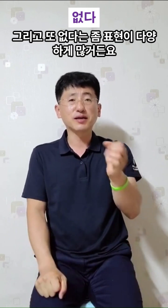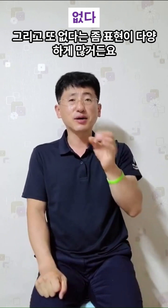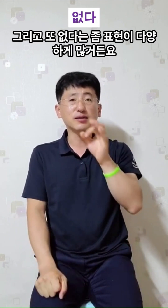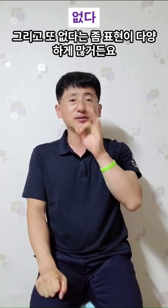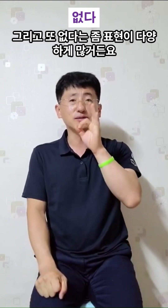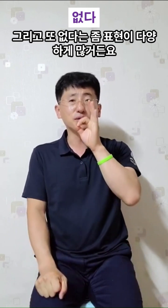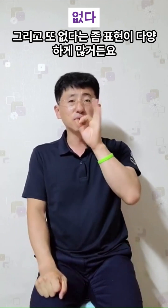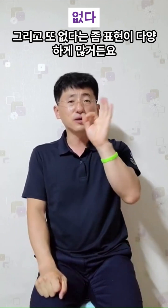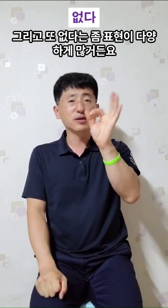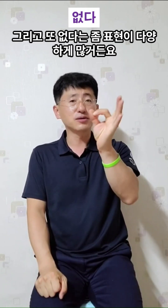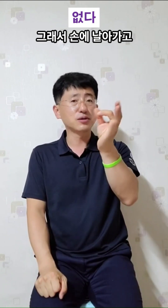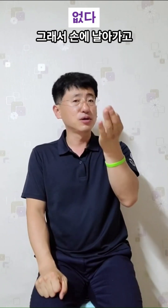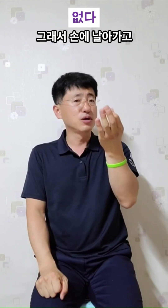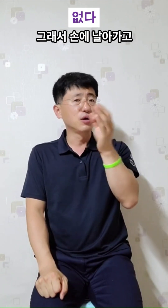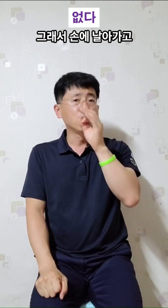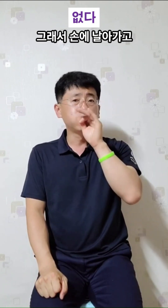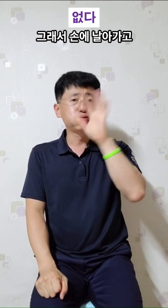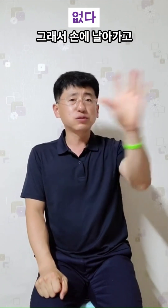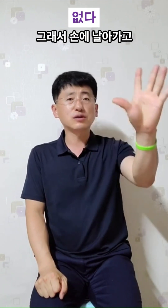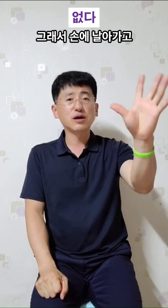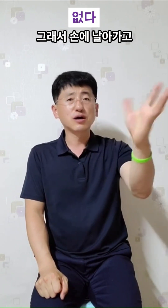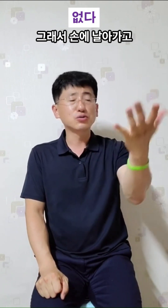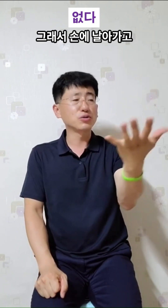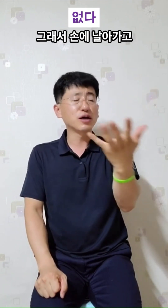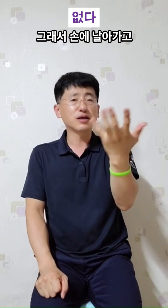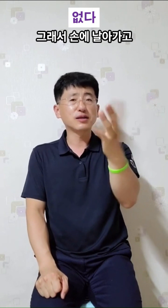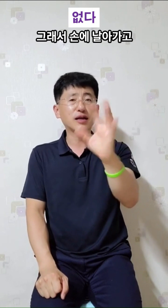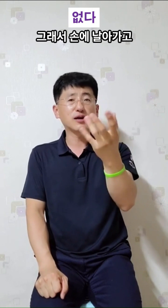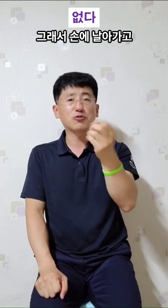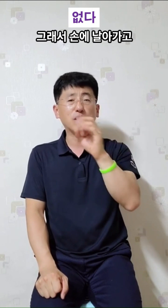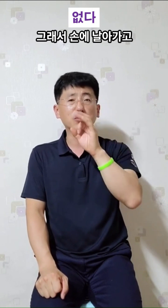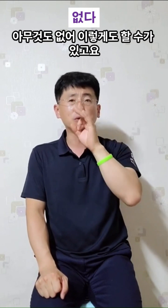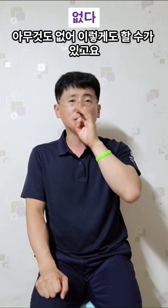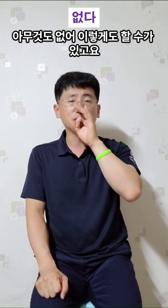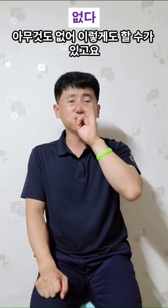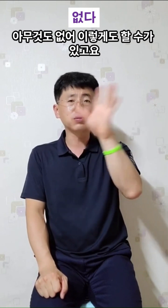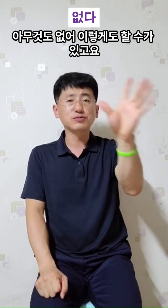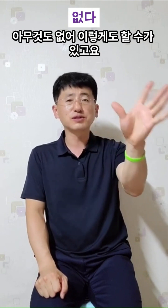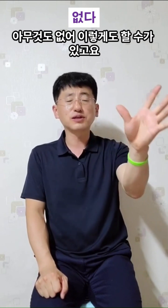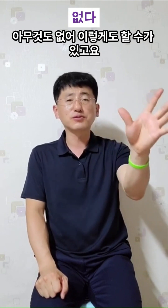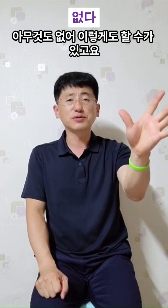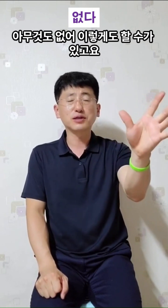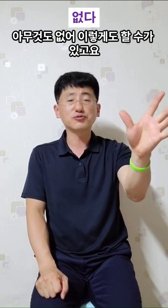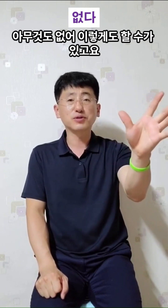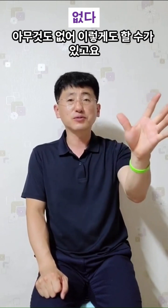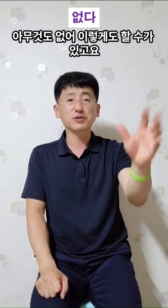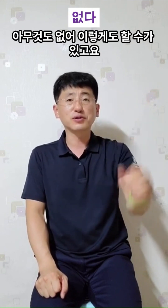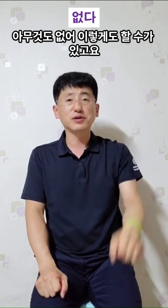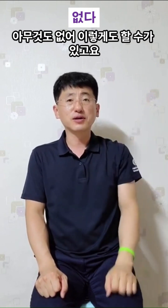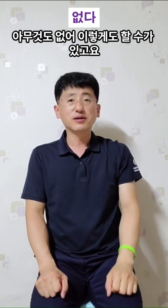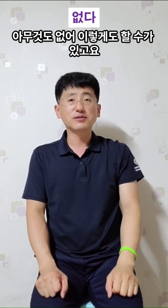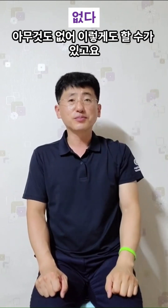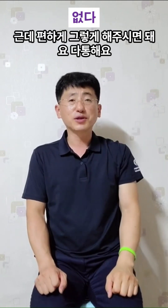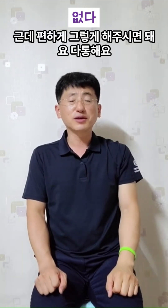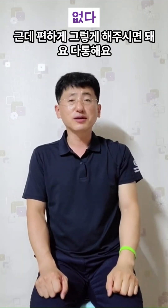다양하게 많거든요. 그래서 손에 날아가고 아무것도 없어 이렇게도 할 수가 있고요. 근데